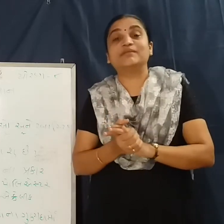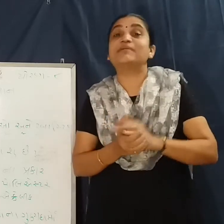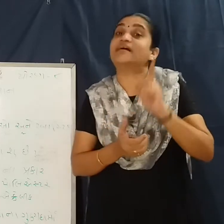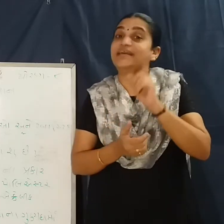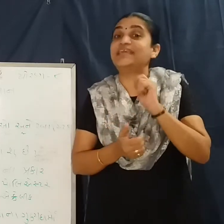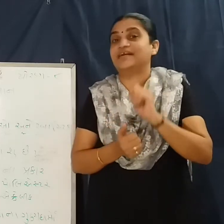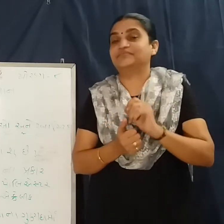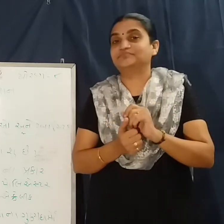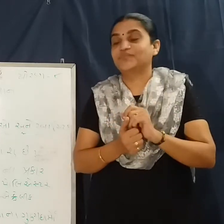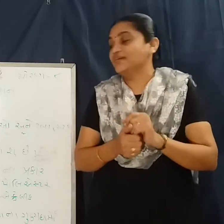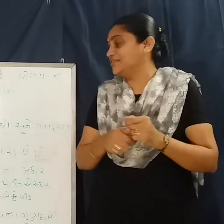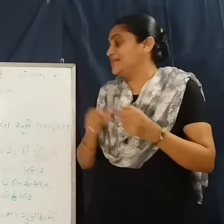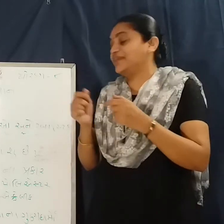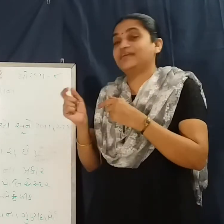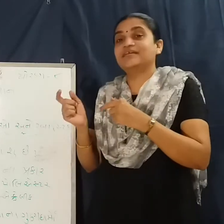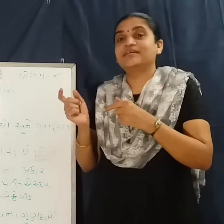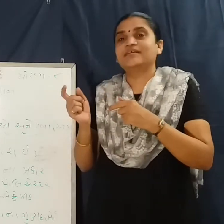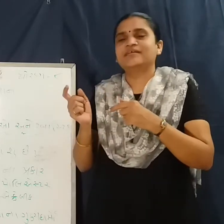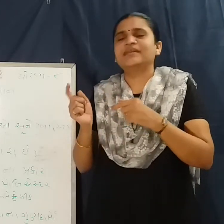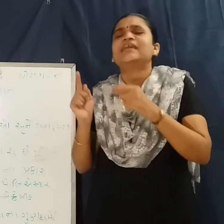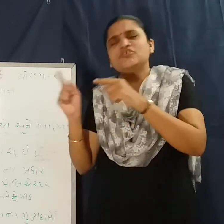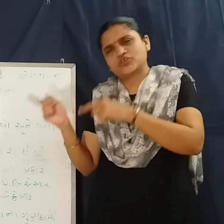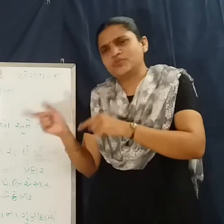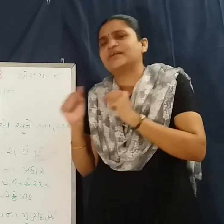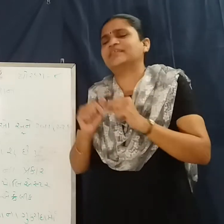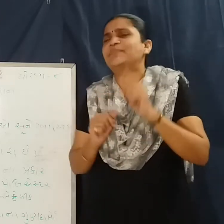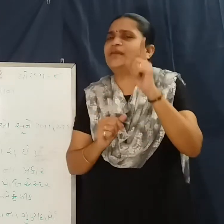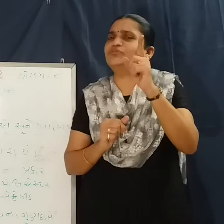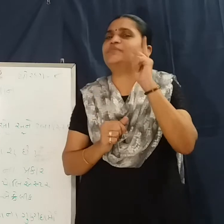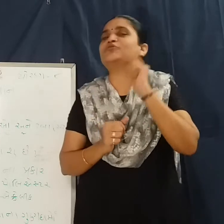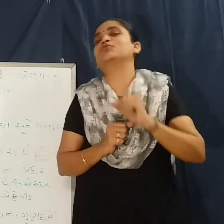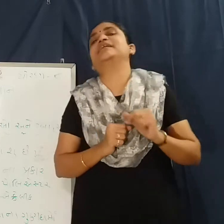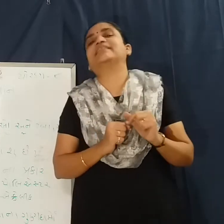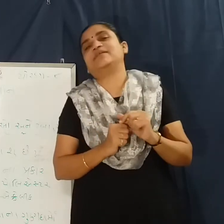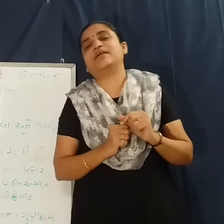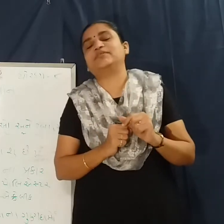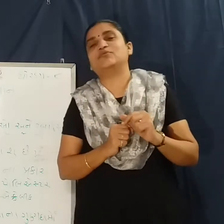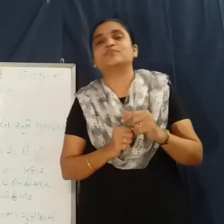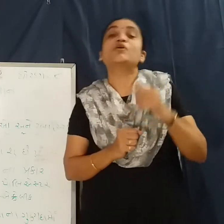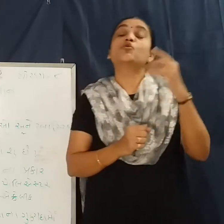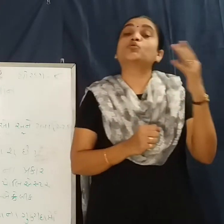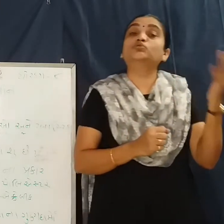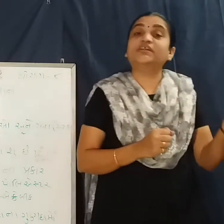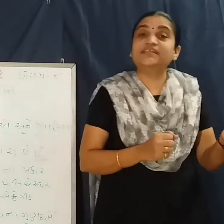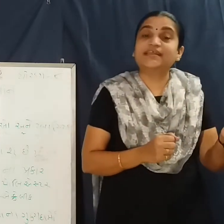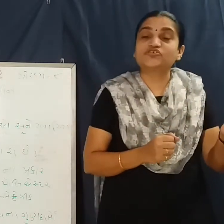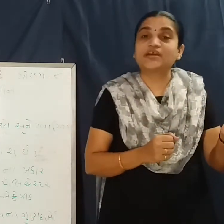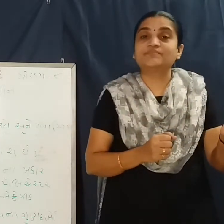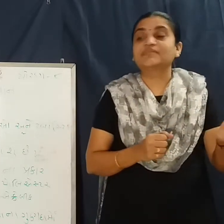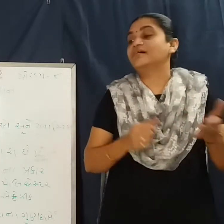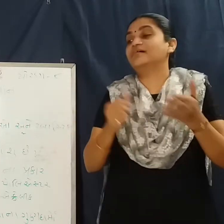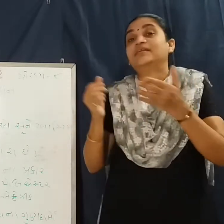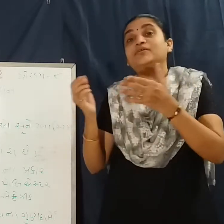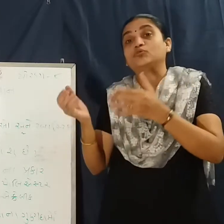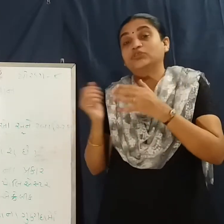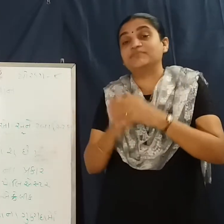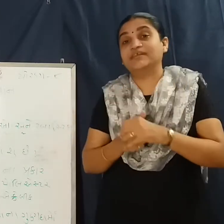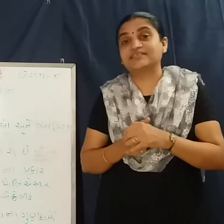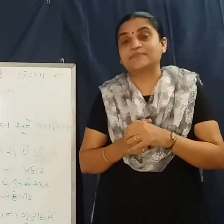पण अहींया तमारे शुरू करता पहेला हुं तमने थोड़ुंक याद दिलावी दउं कुदरती रेसा अने कृत्रिम रेसा।